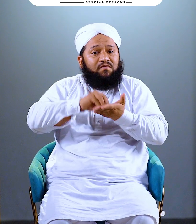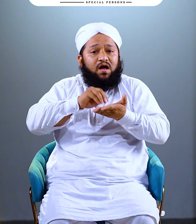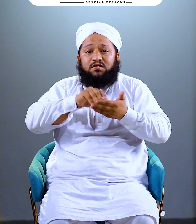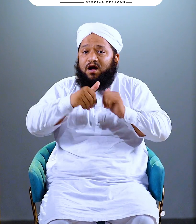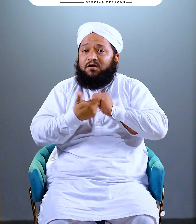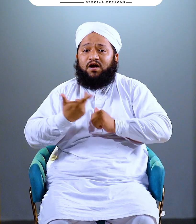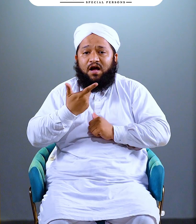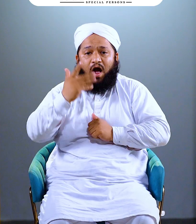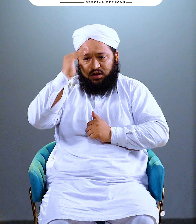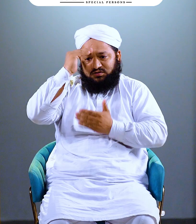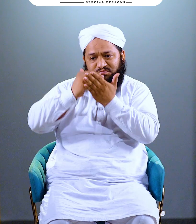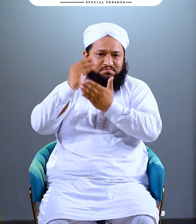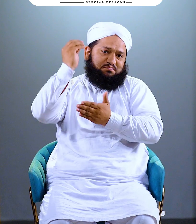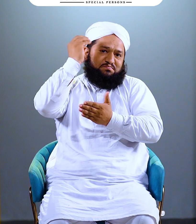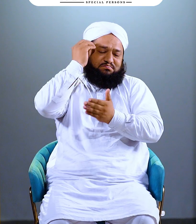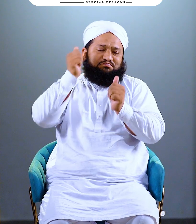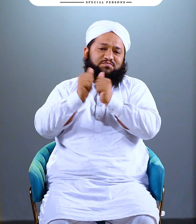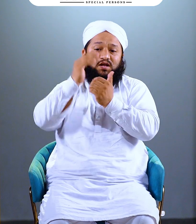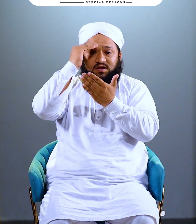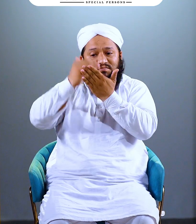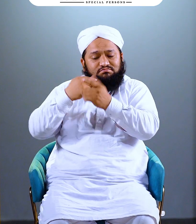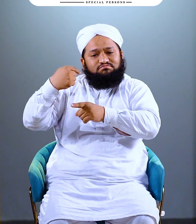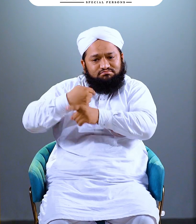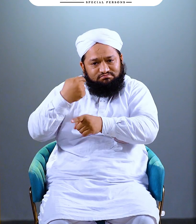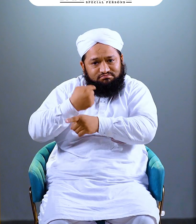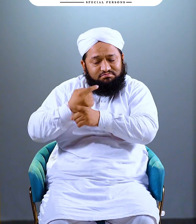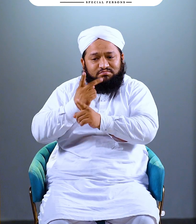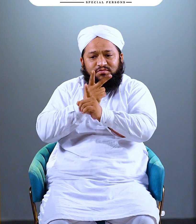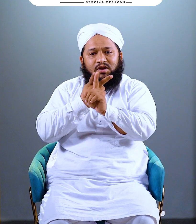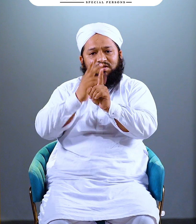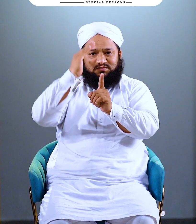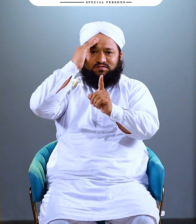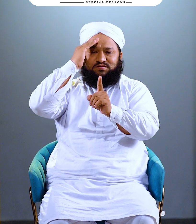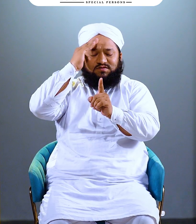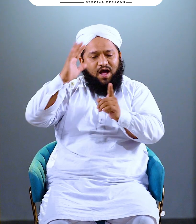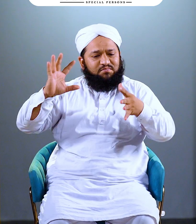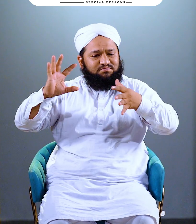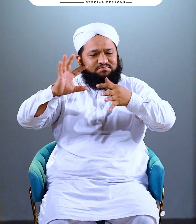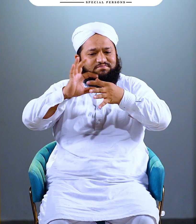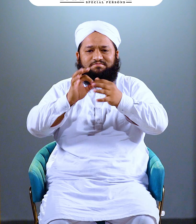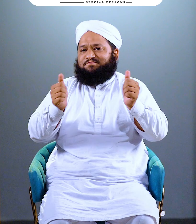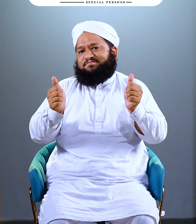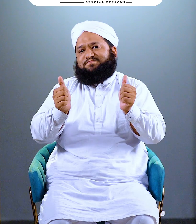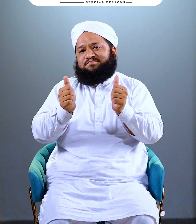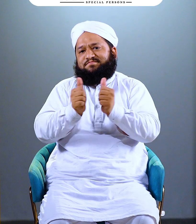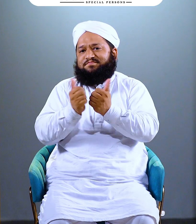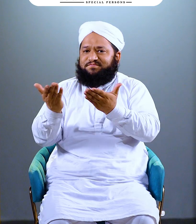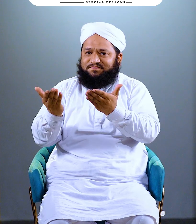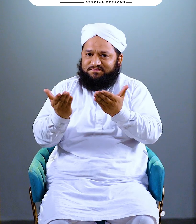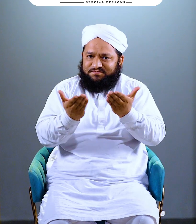فائدہ کب دے گا؟ جب علم ہوگا۔ تو علم دین حاصل کرنے کے لیے دعوت اسلامی کے مشکبار مدنی ماحول سے وابستہ ہو